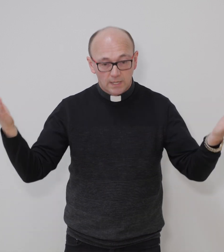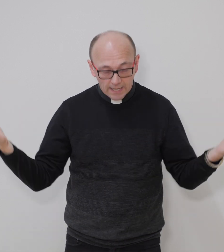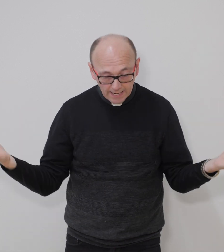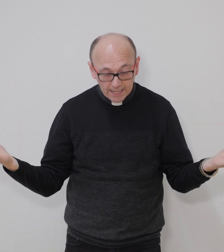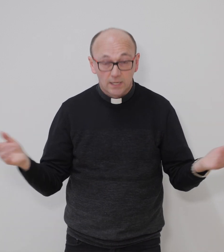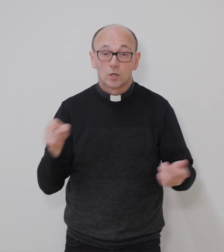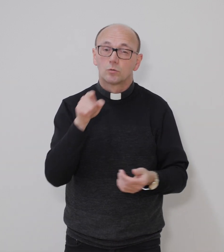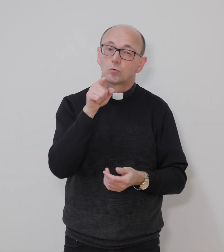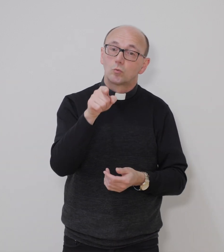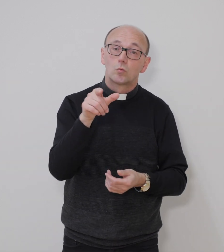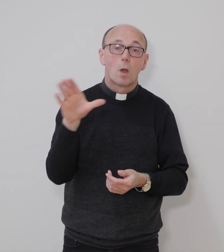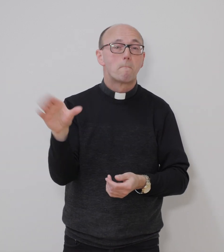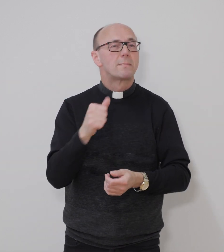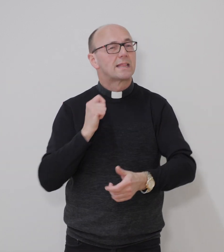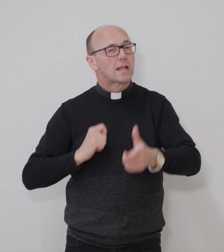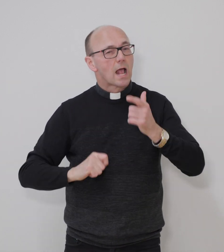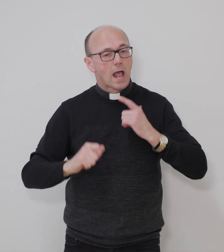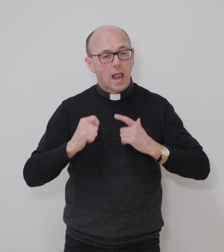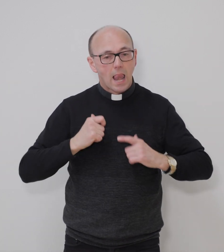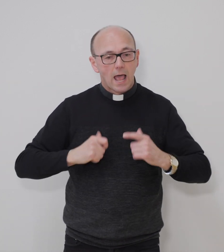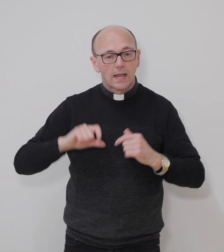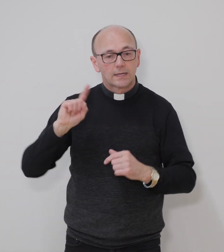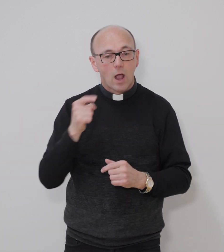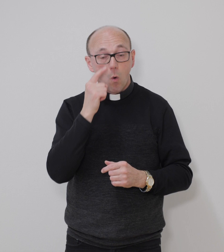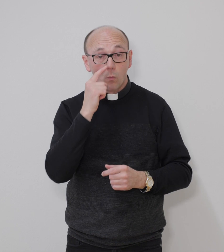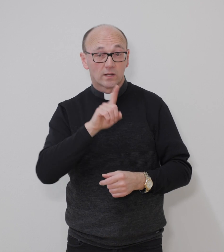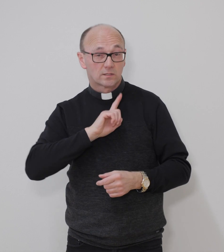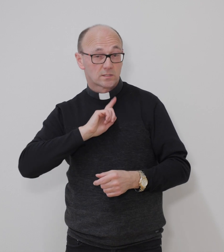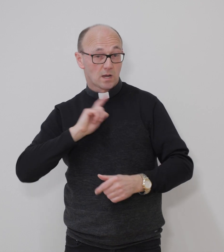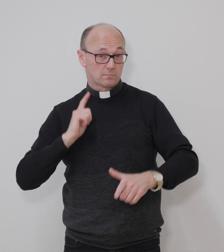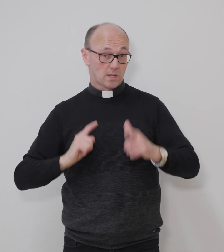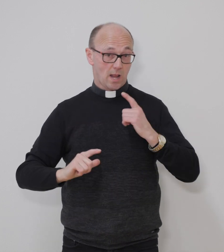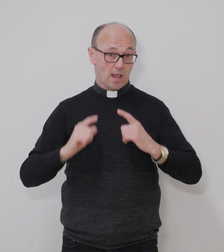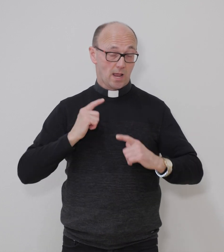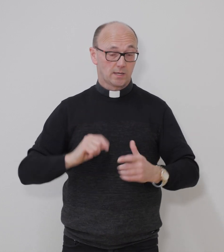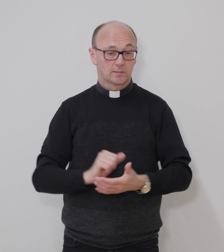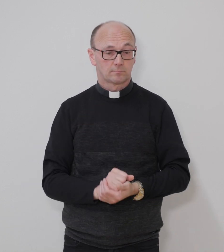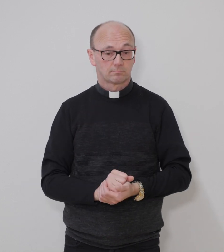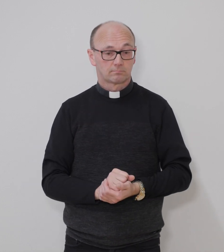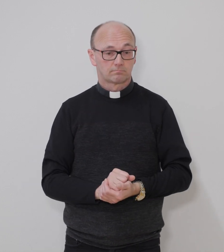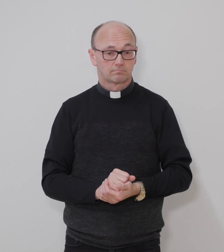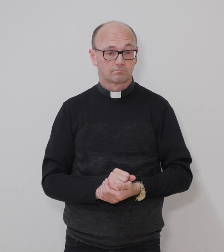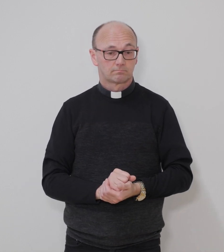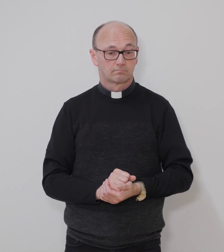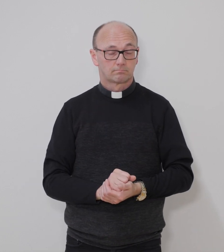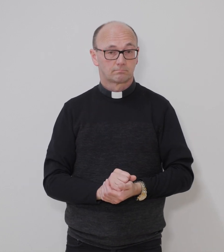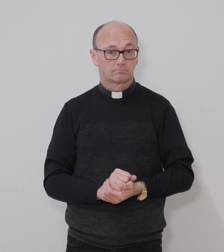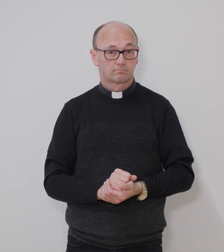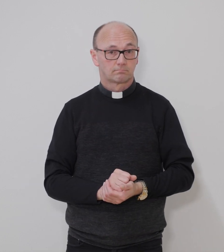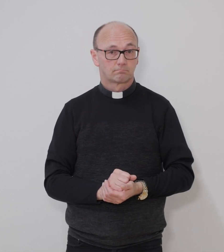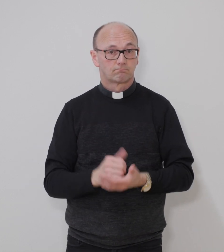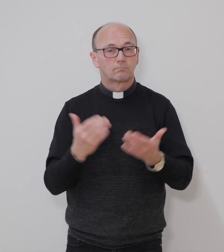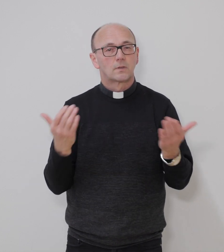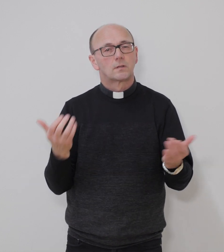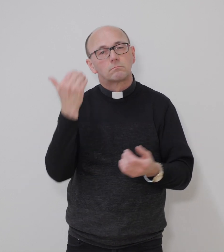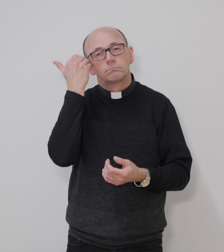im eigenen Leiden noch Mitleid kennt. Herr Jesus Christus, steh uns bei, dass wir alle Zeit mit